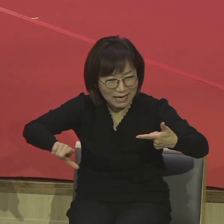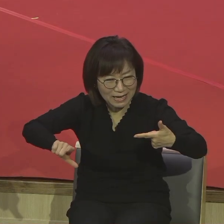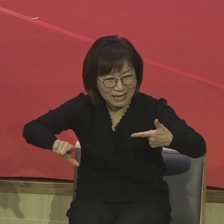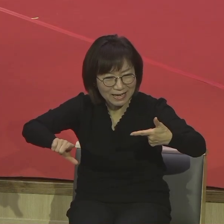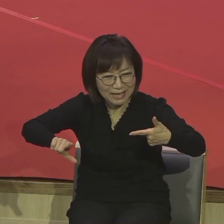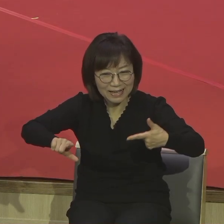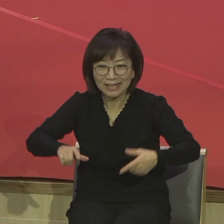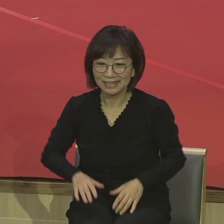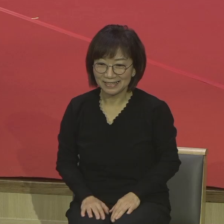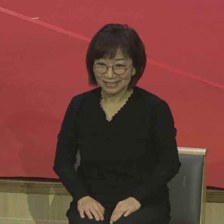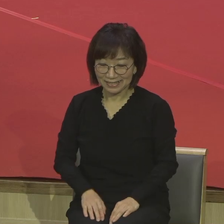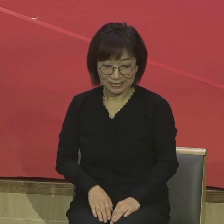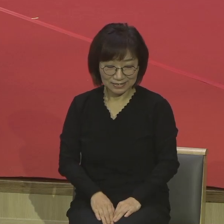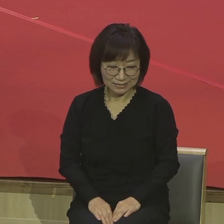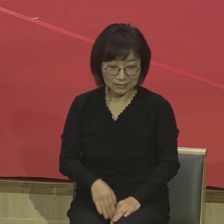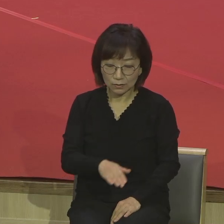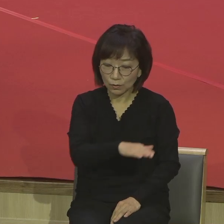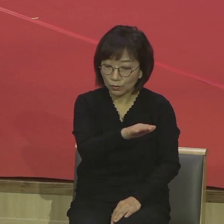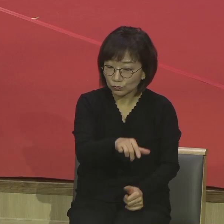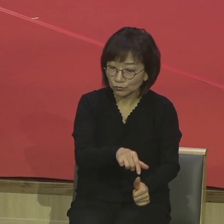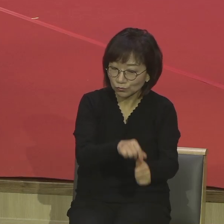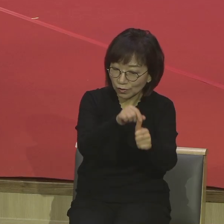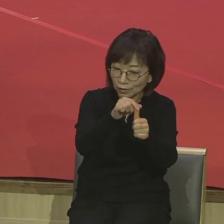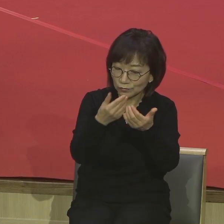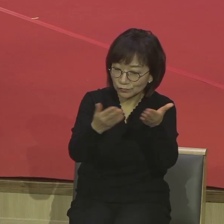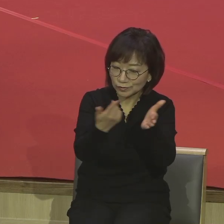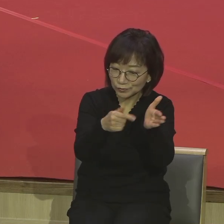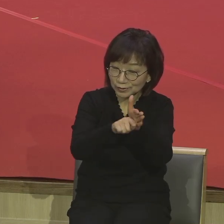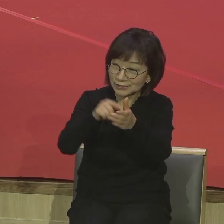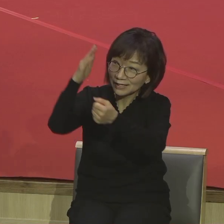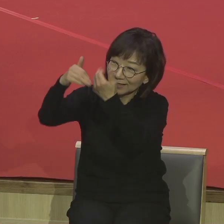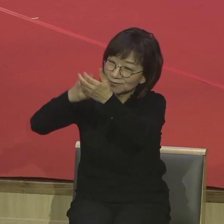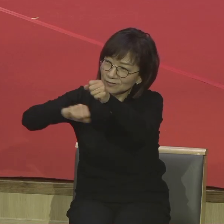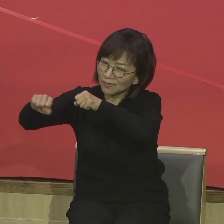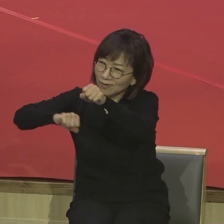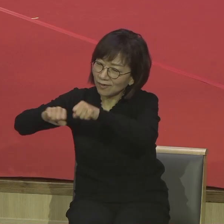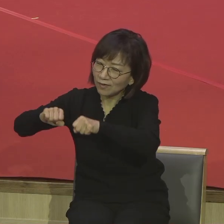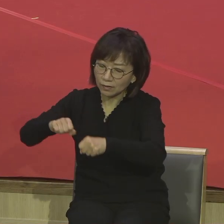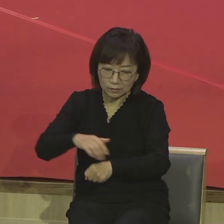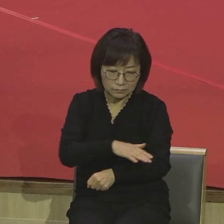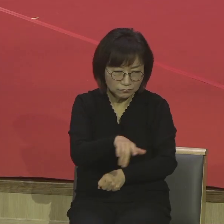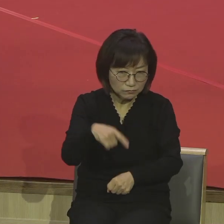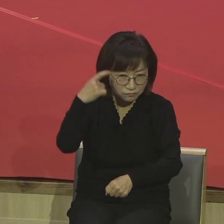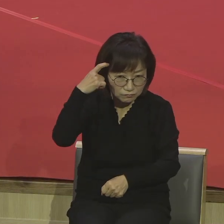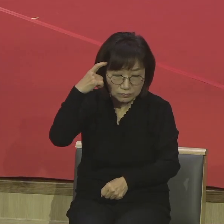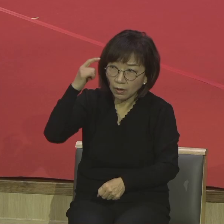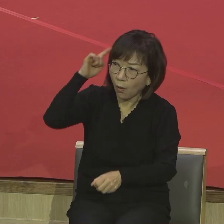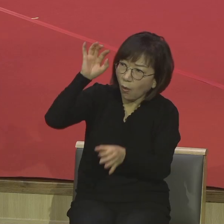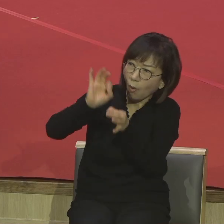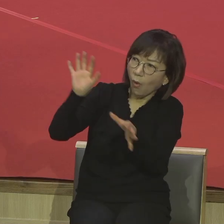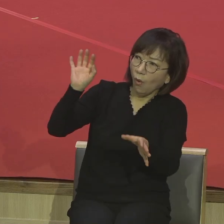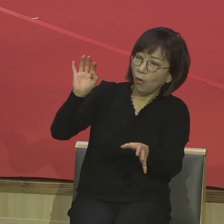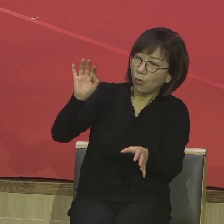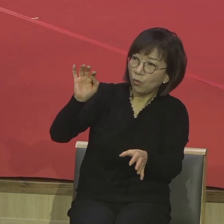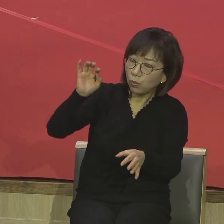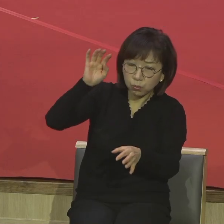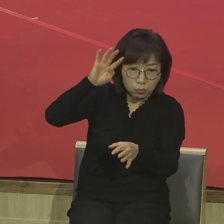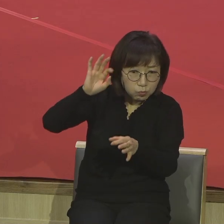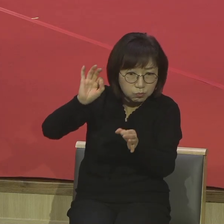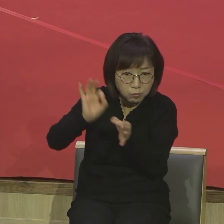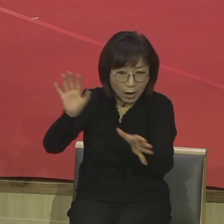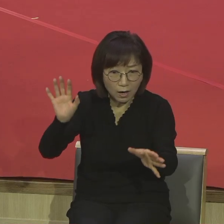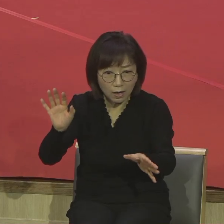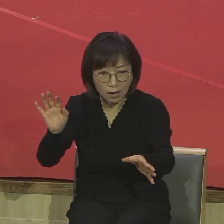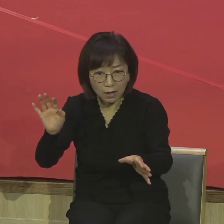구원을 위해서 하나님이 일하시는 것을 보면 거의 반전이에요. 반전. 생각지도 못한